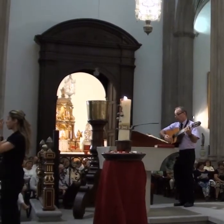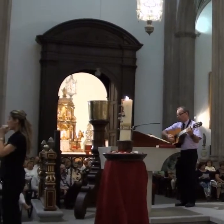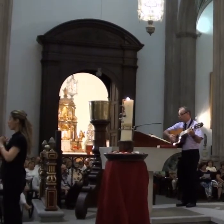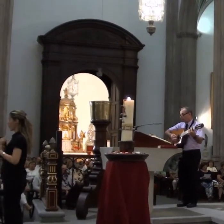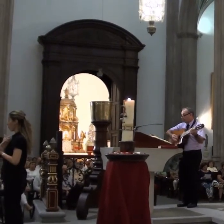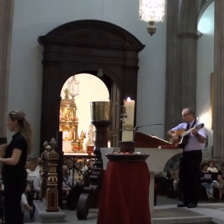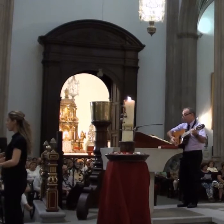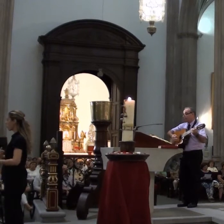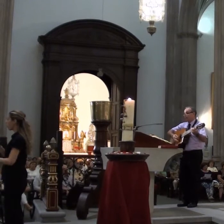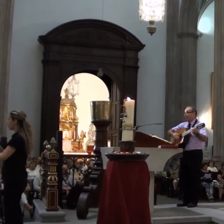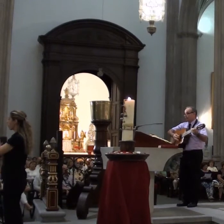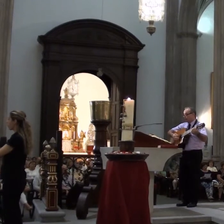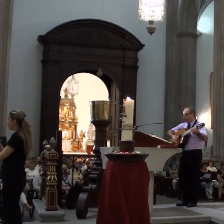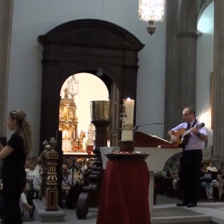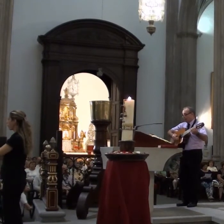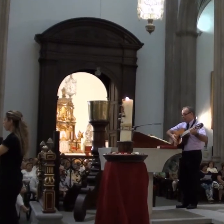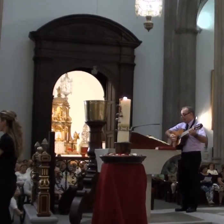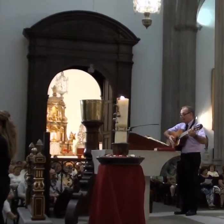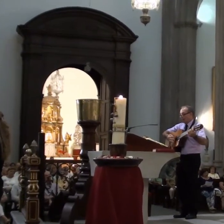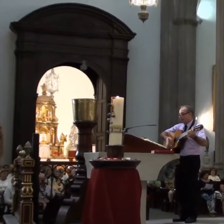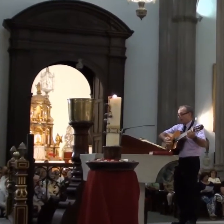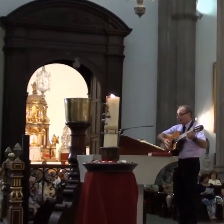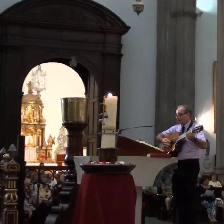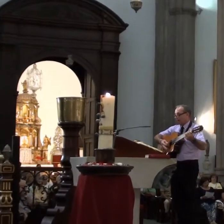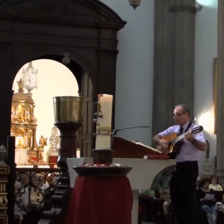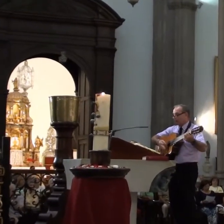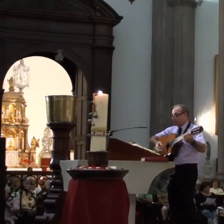en el fuego quisiera inmoral